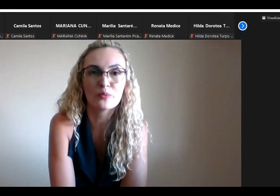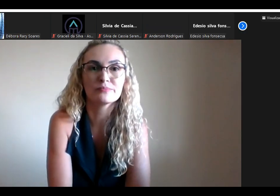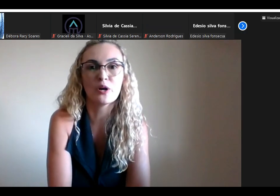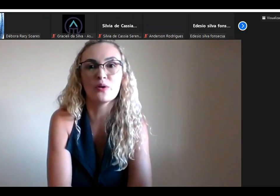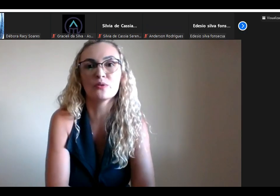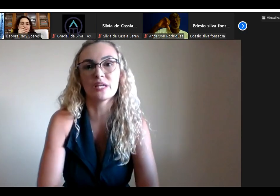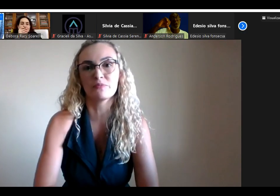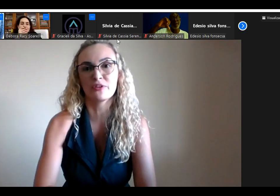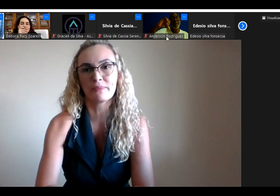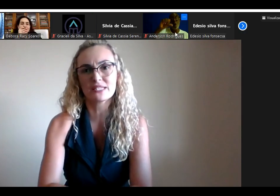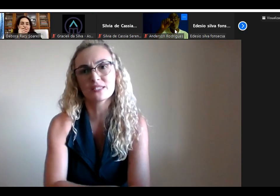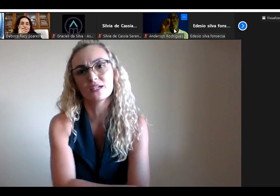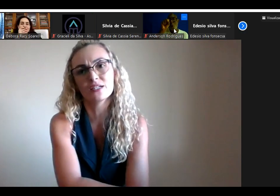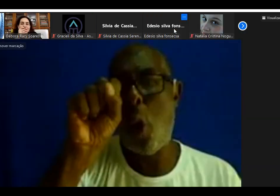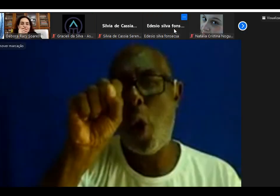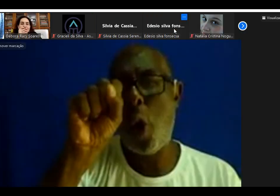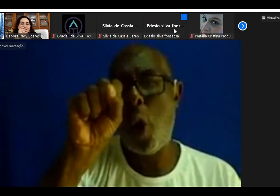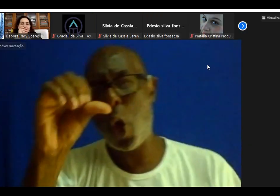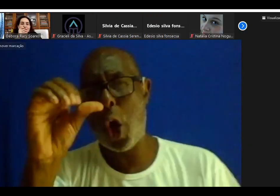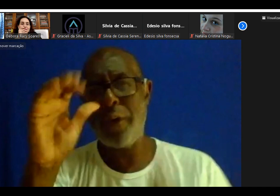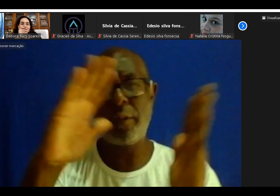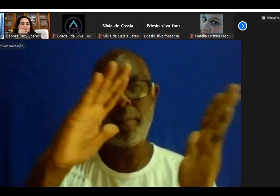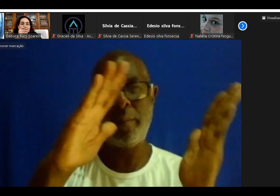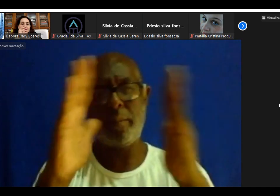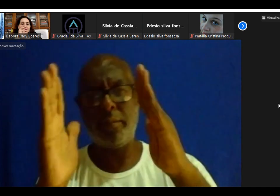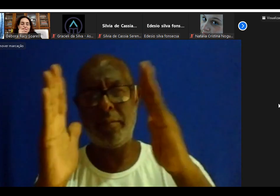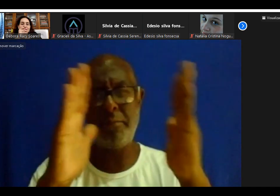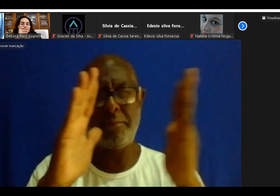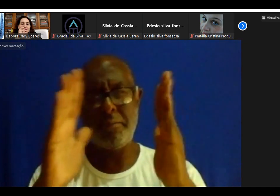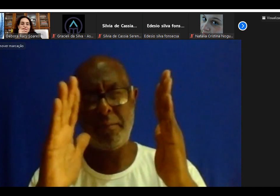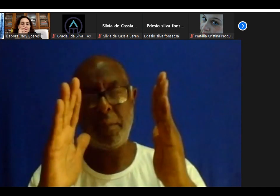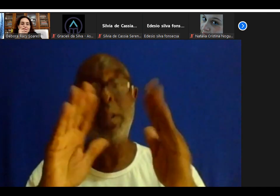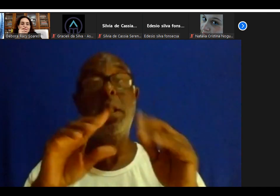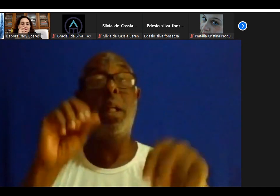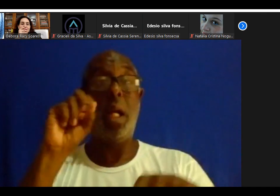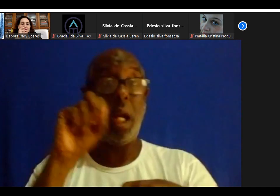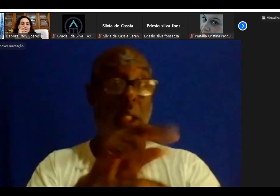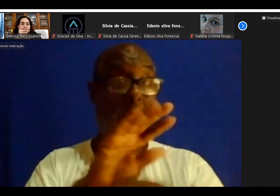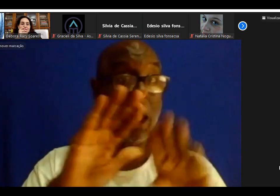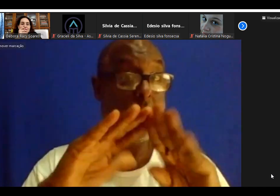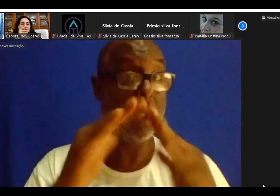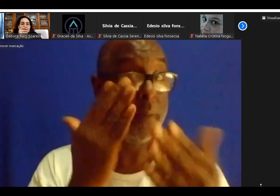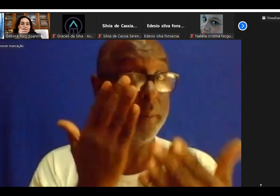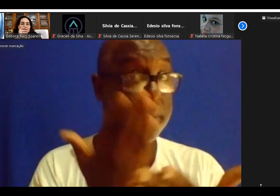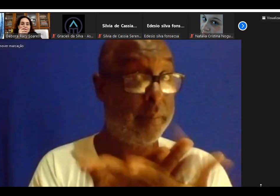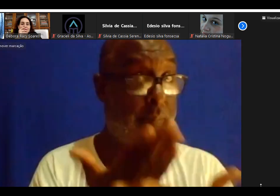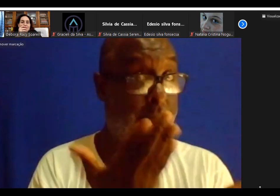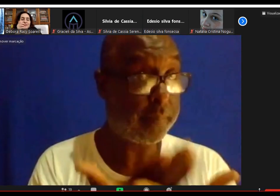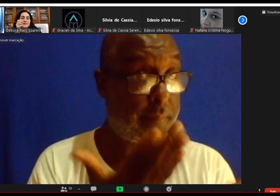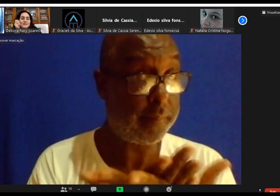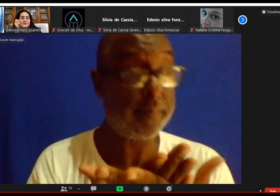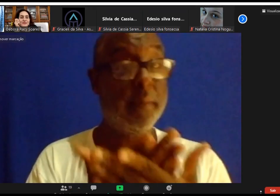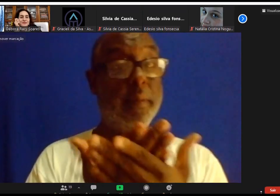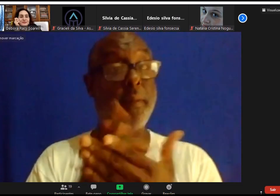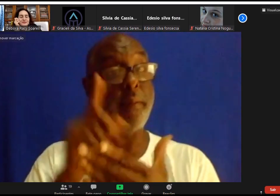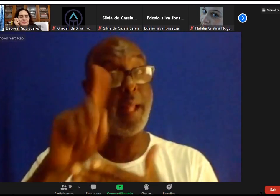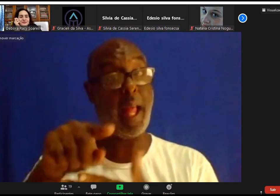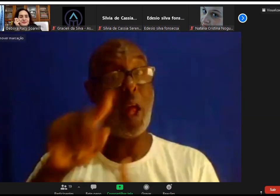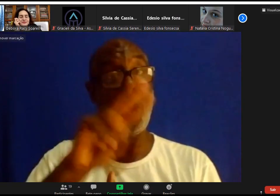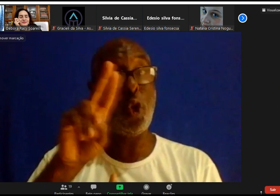Bom, com o tempo foi passando, quando eu estava com mais ou menos entre 8 e 9 anos, mais ou